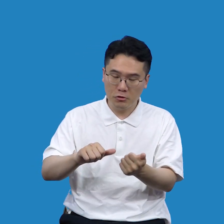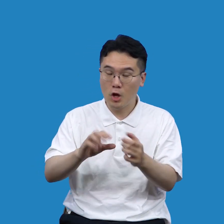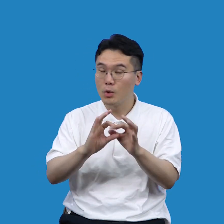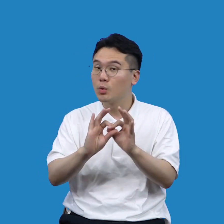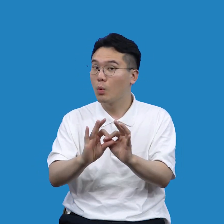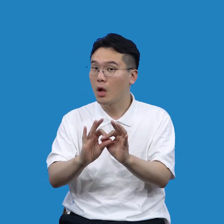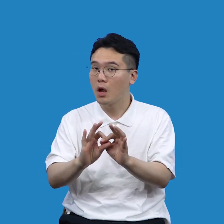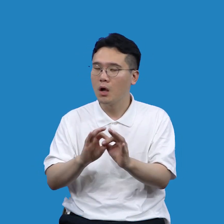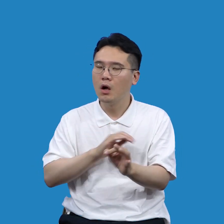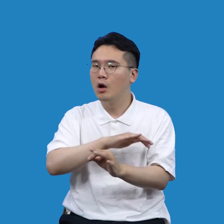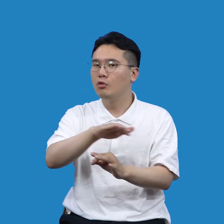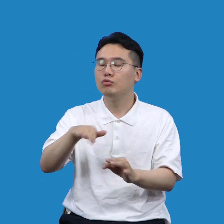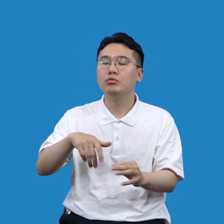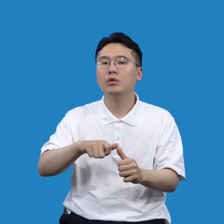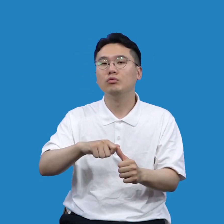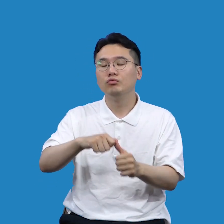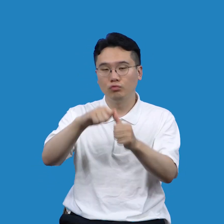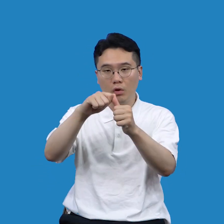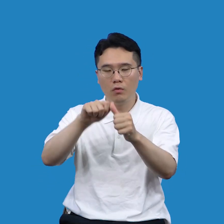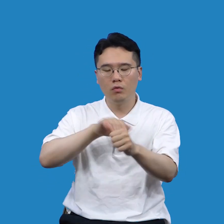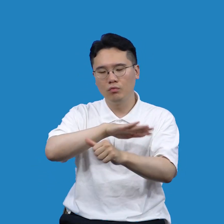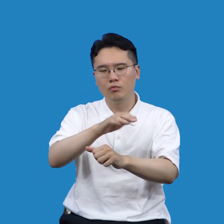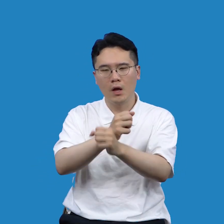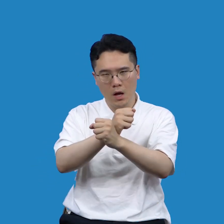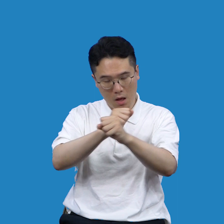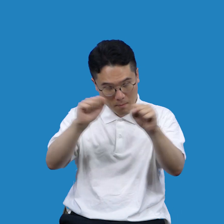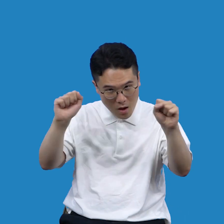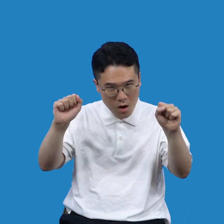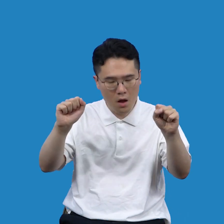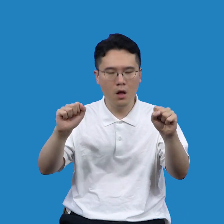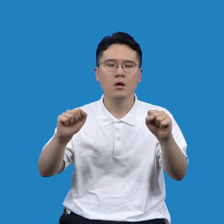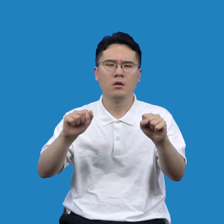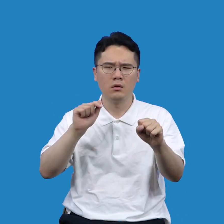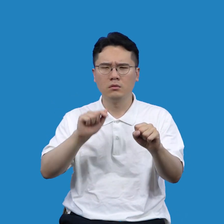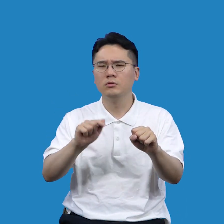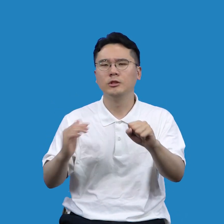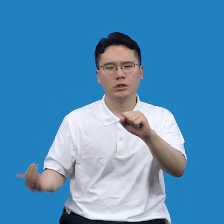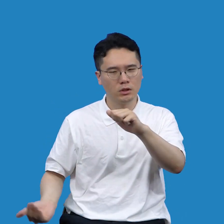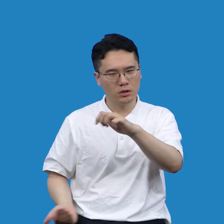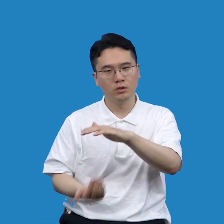우리의 구원, 우리의 해방, 우리의 속죄가 이루어졌다는 것입니다.